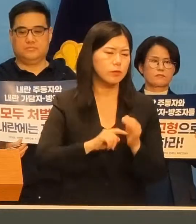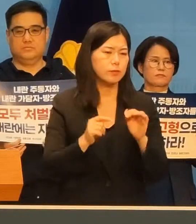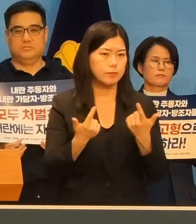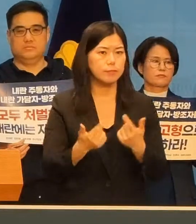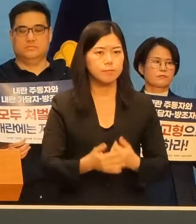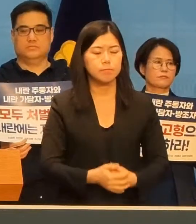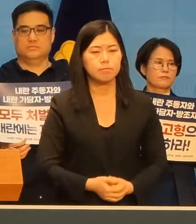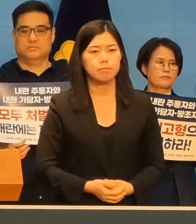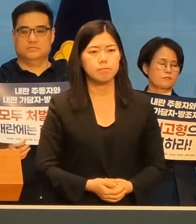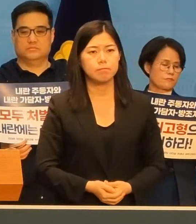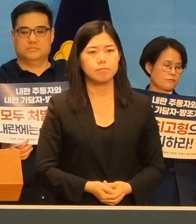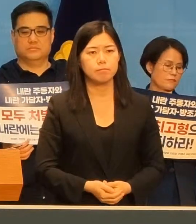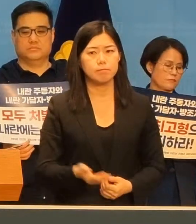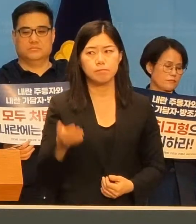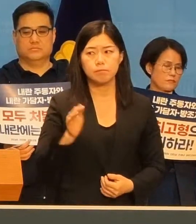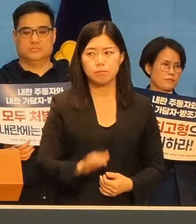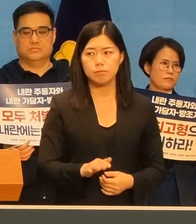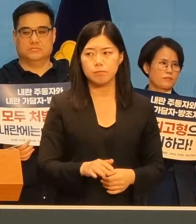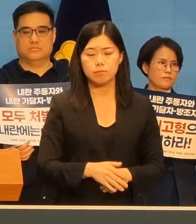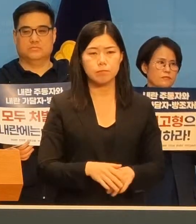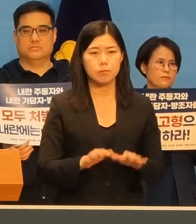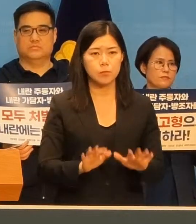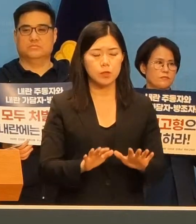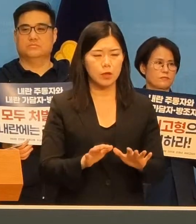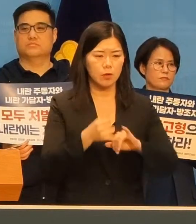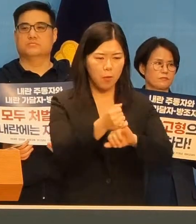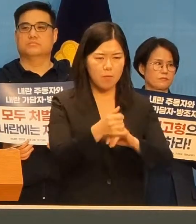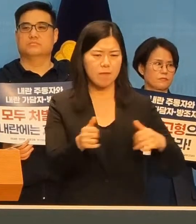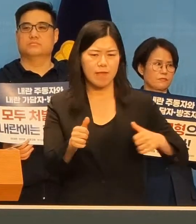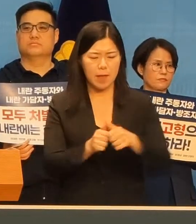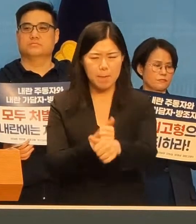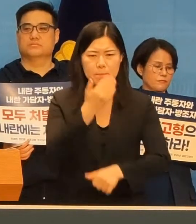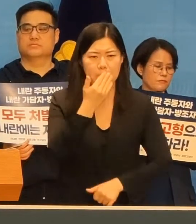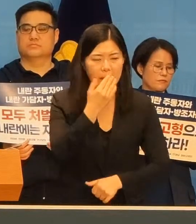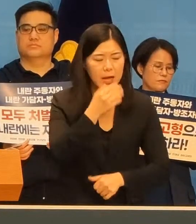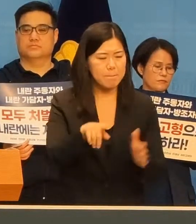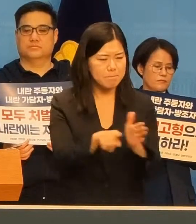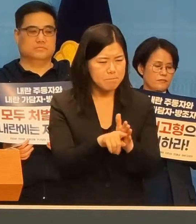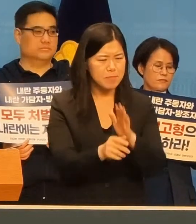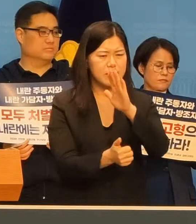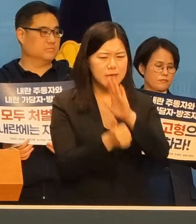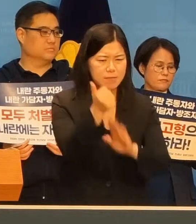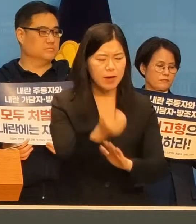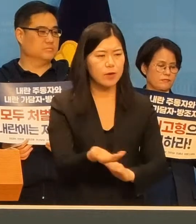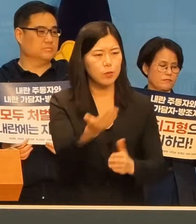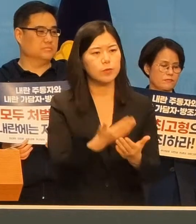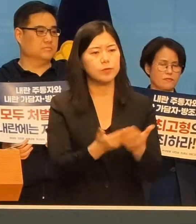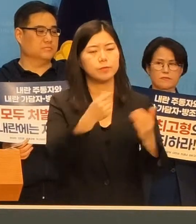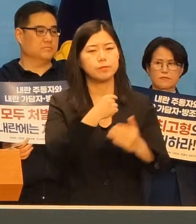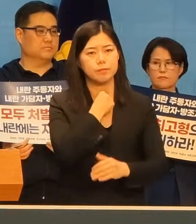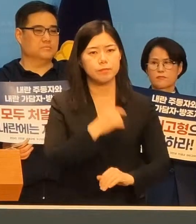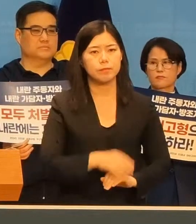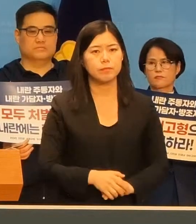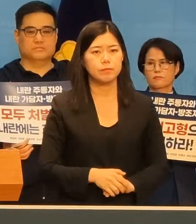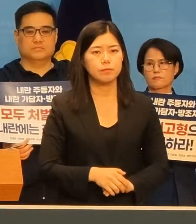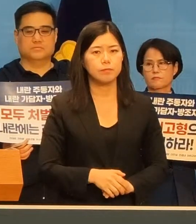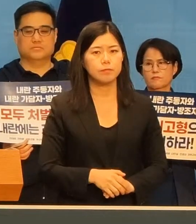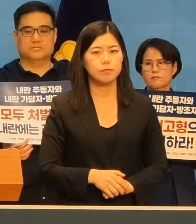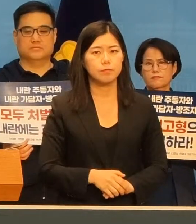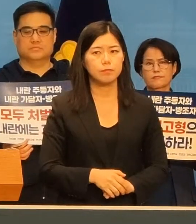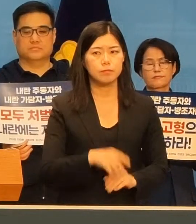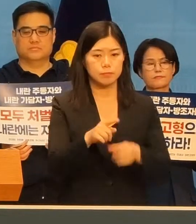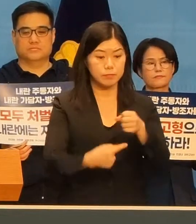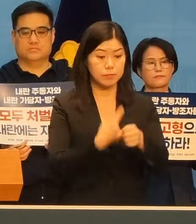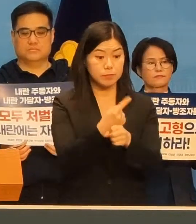되고 있습니다. 그럼에도 우리는 반드시 승리할 것이라는 믿음과 희망을 여러분과 나누고 싶습니다. 이